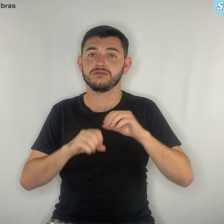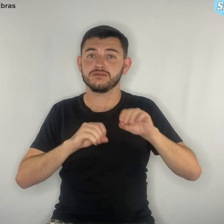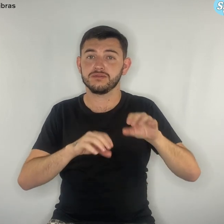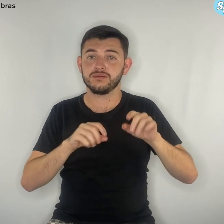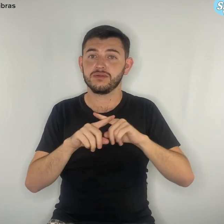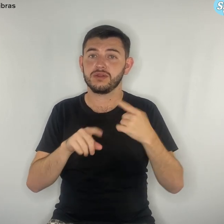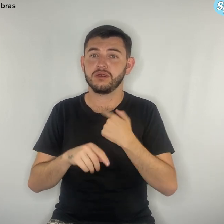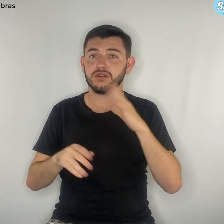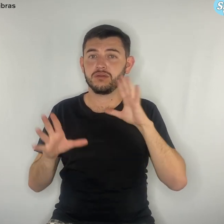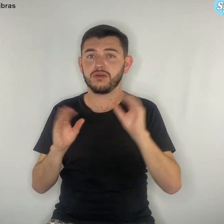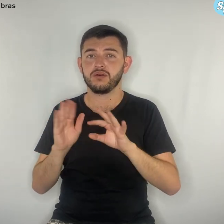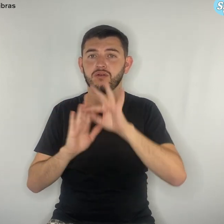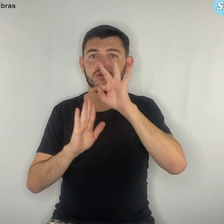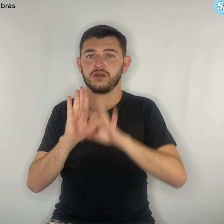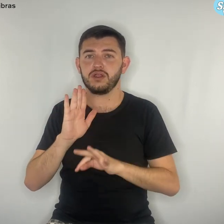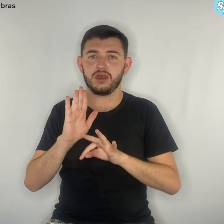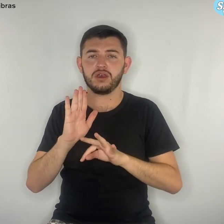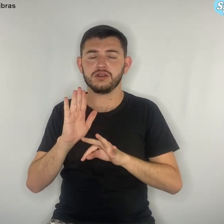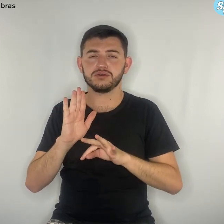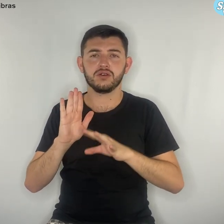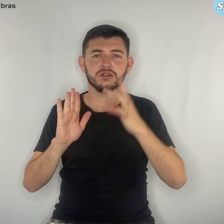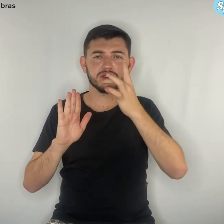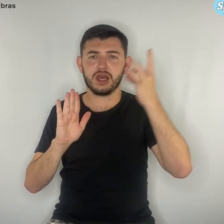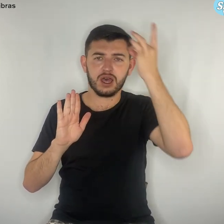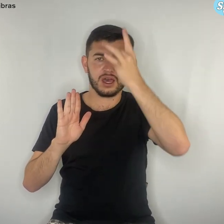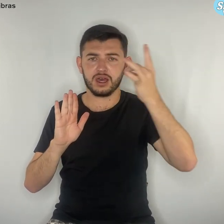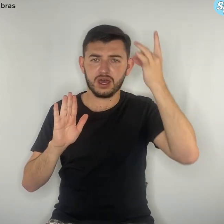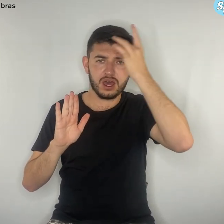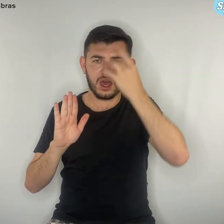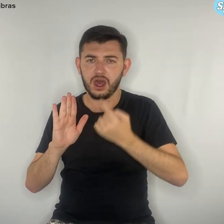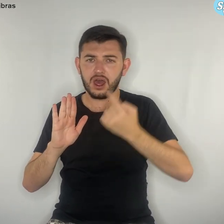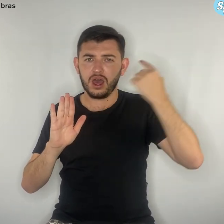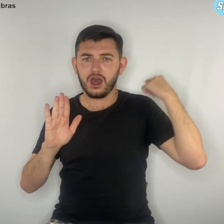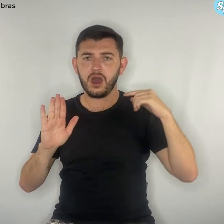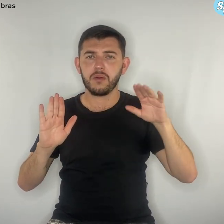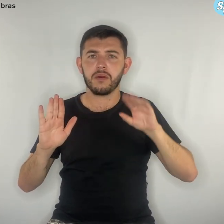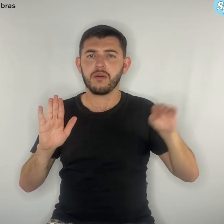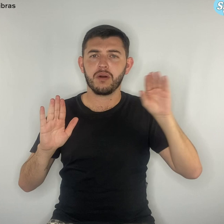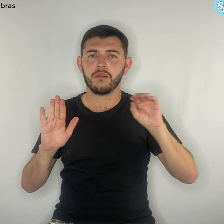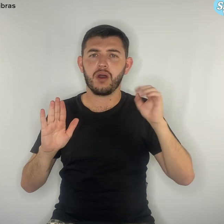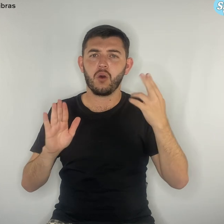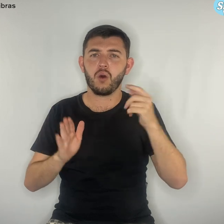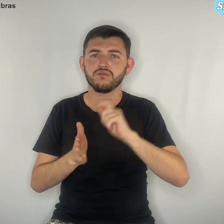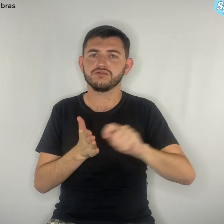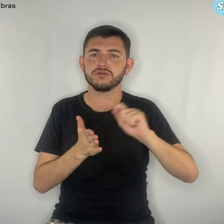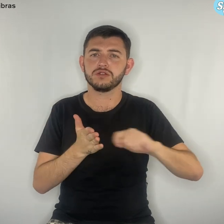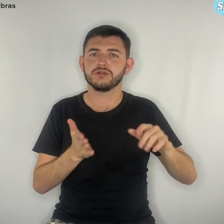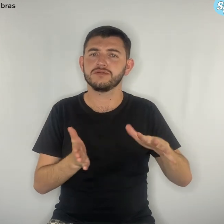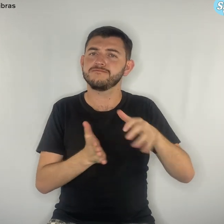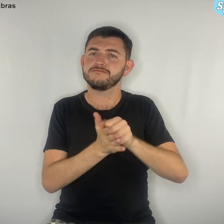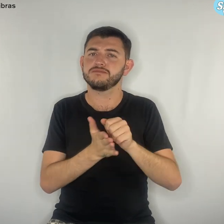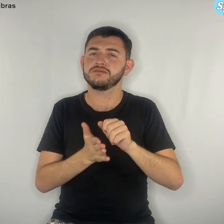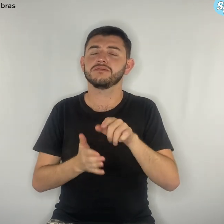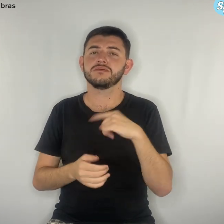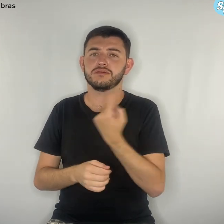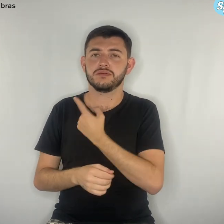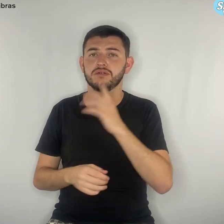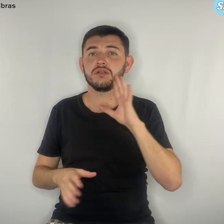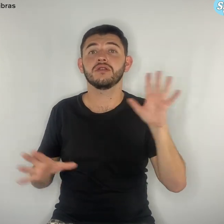mais arcaicos, transmitidos oralmente ou por escrituras, são, em grande parte,